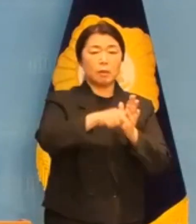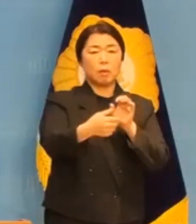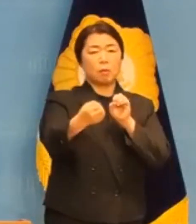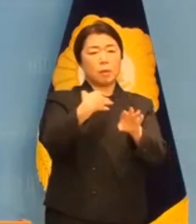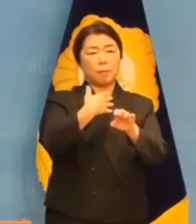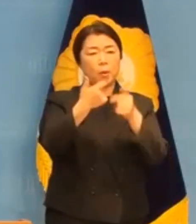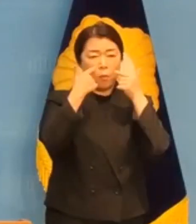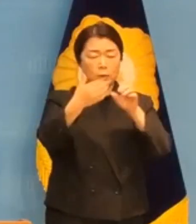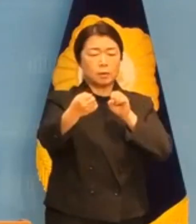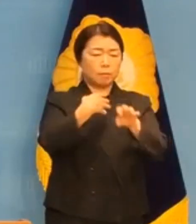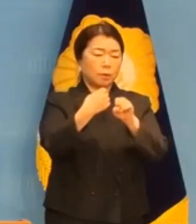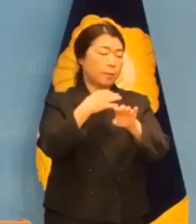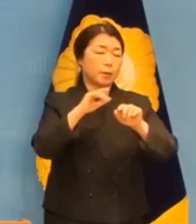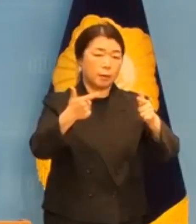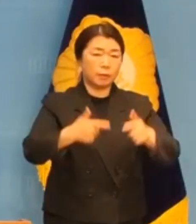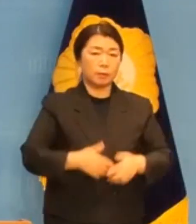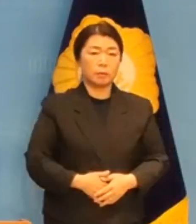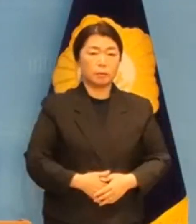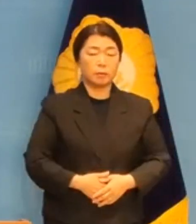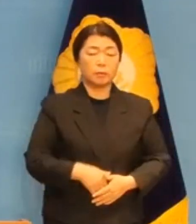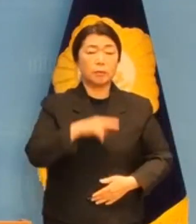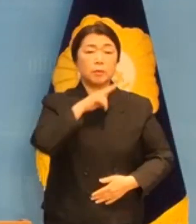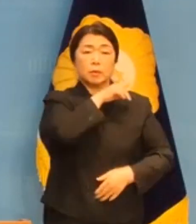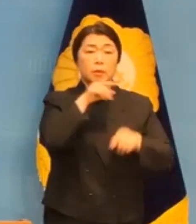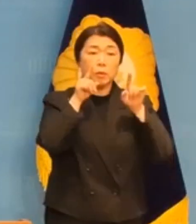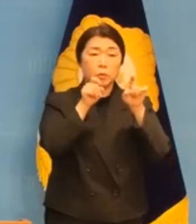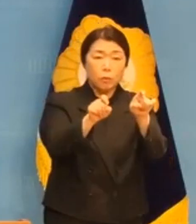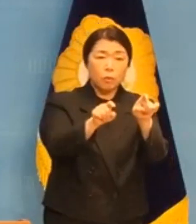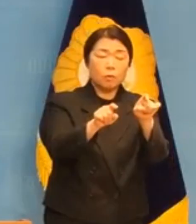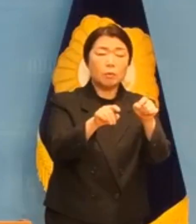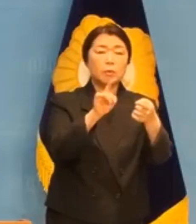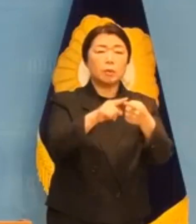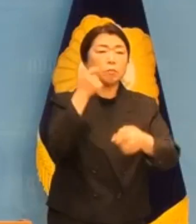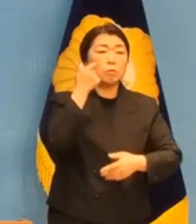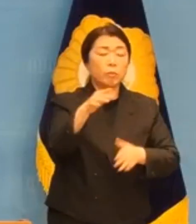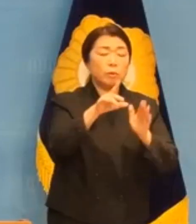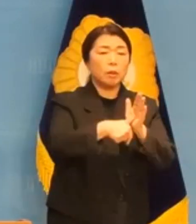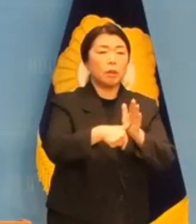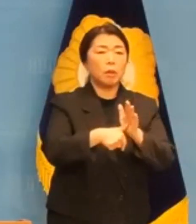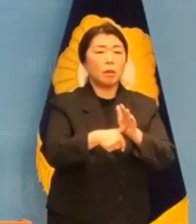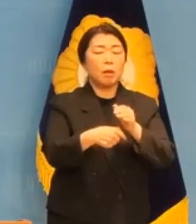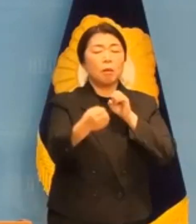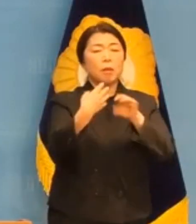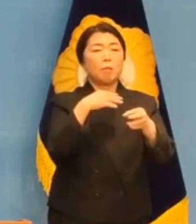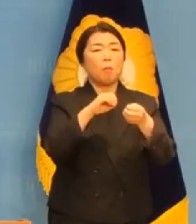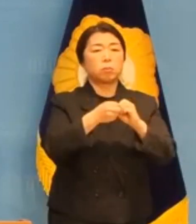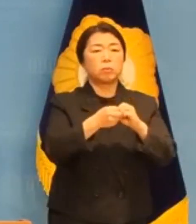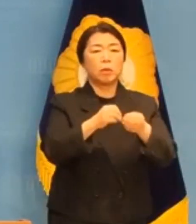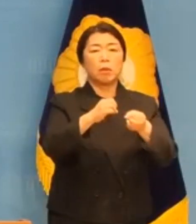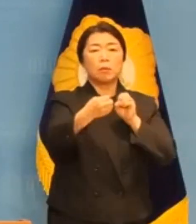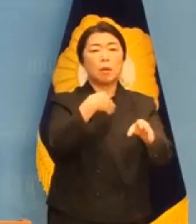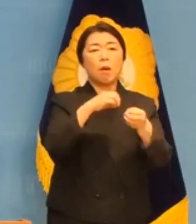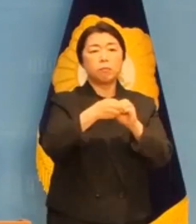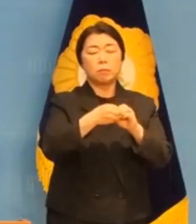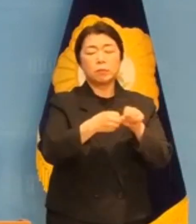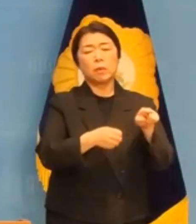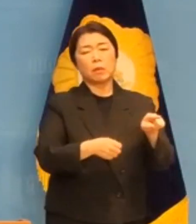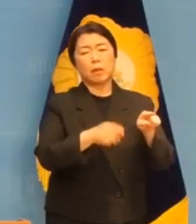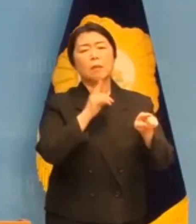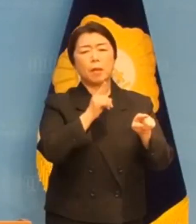의혹의 본체는 돈과 시계인데 돌아오는 대답은 형님, 누님, 벌초, 이런